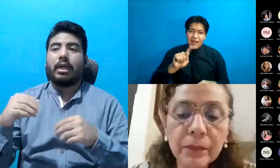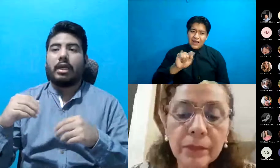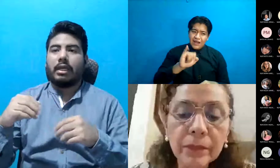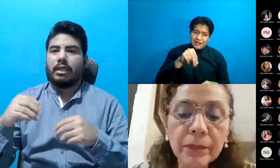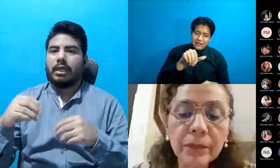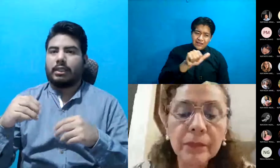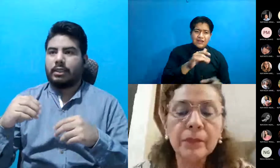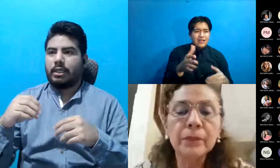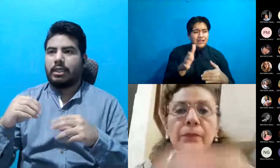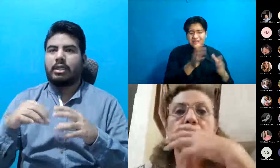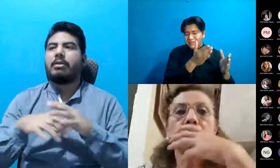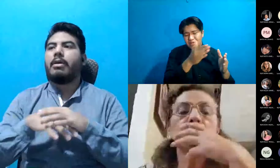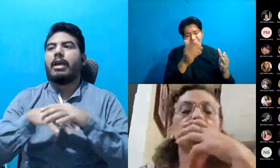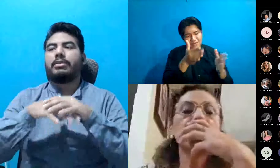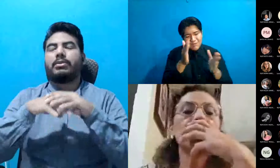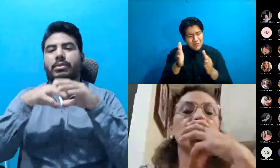etc.